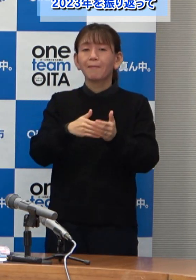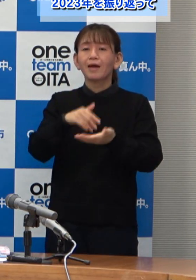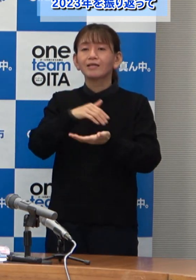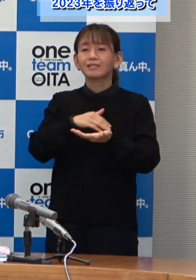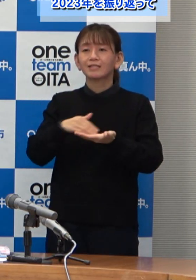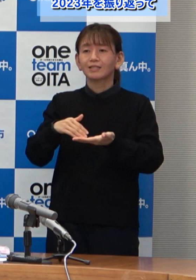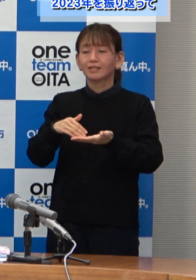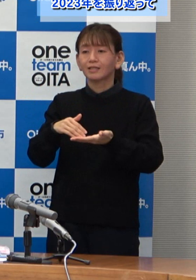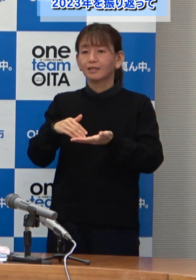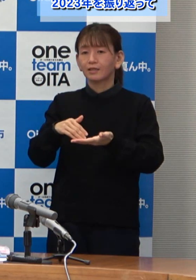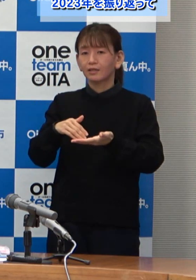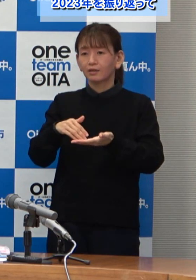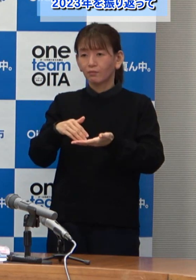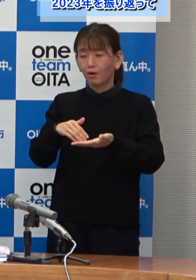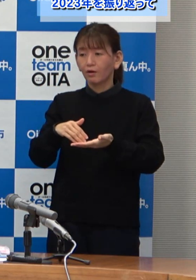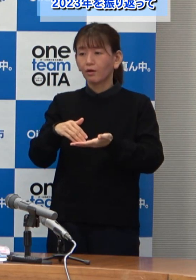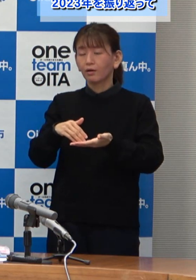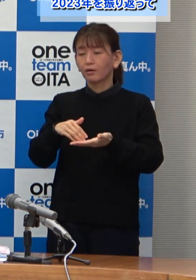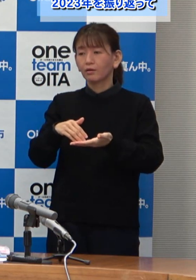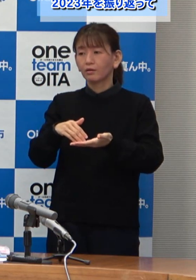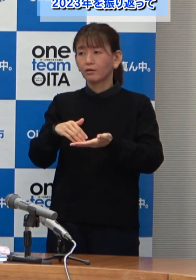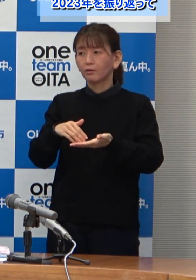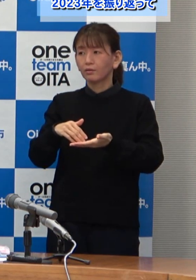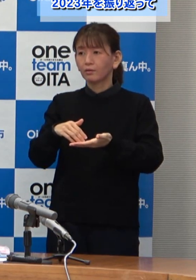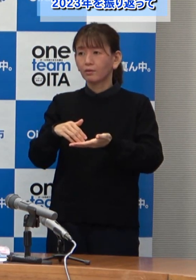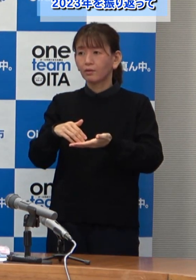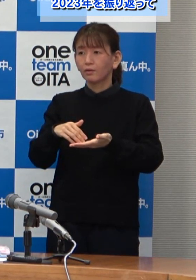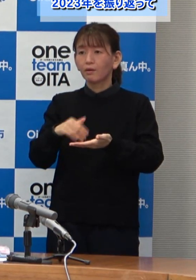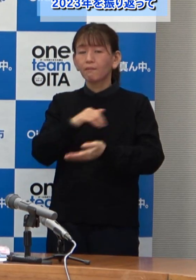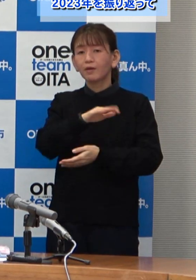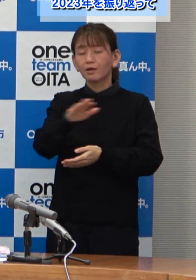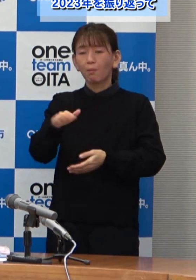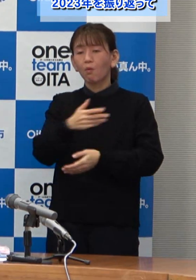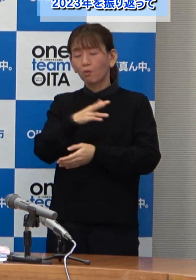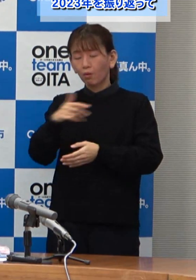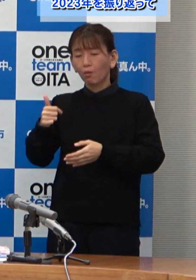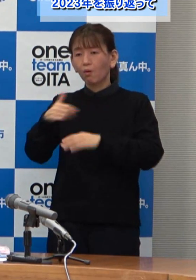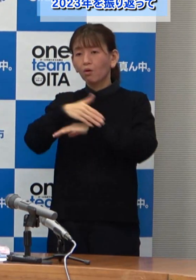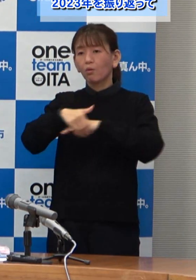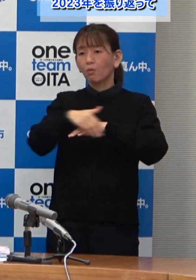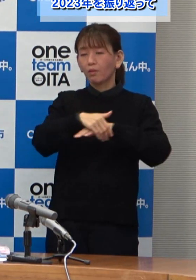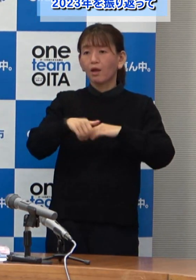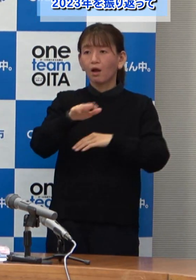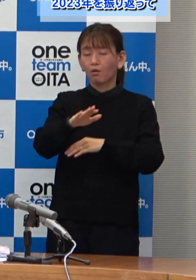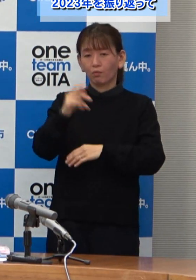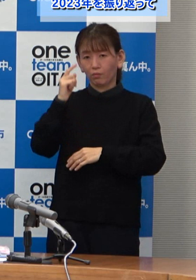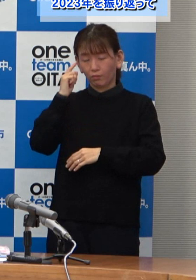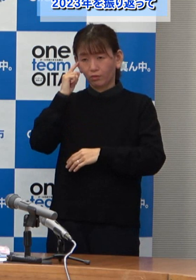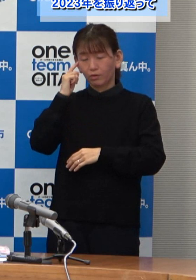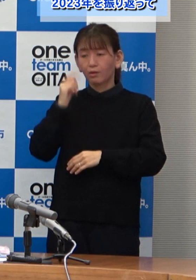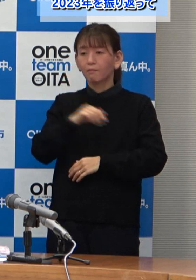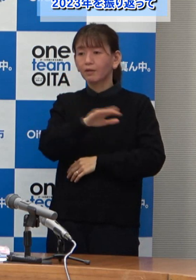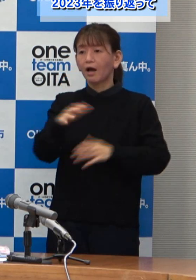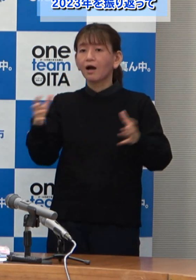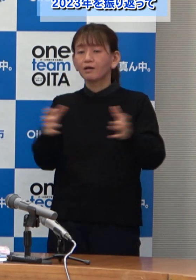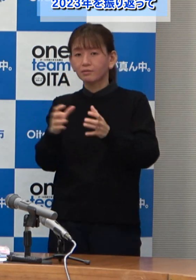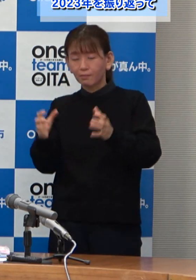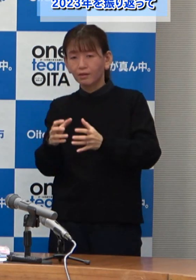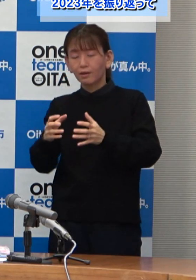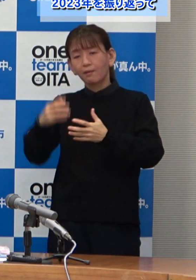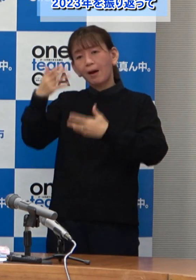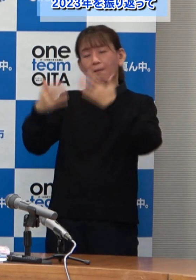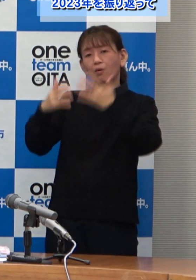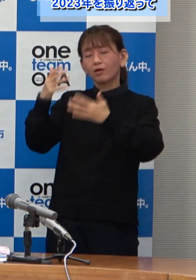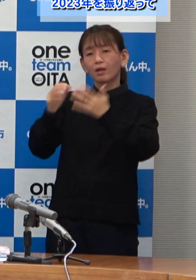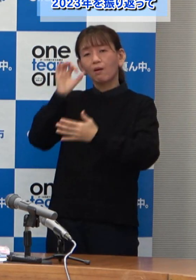ま自由な計画でえ日程を組んでいるでしょうからえみんなで集まってあるいはモニター見ながらというよう